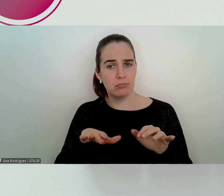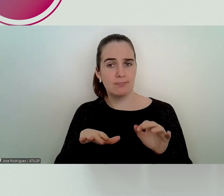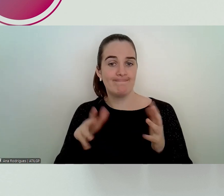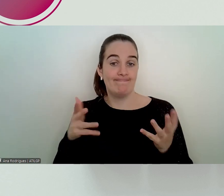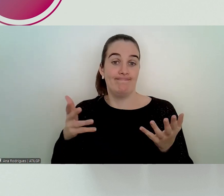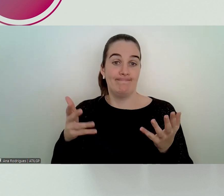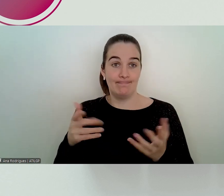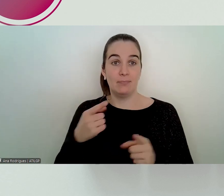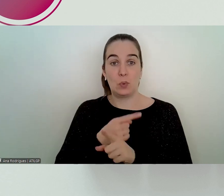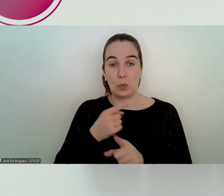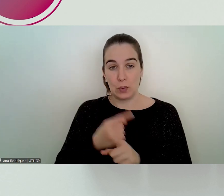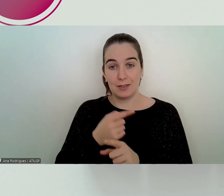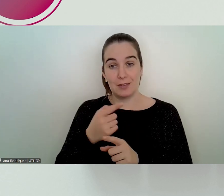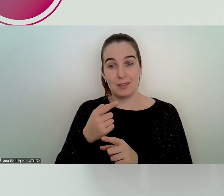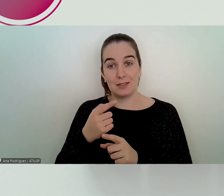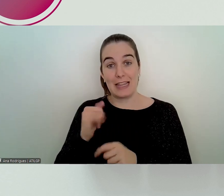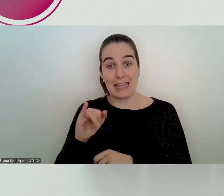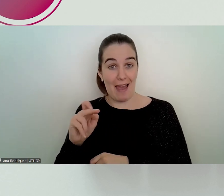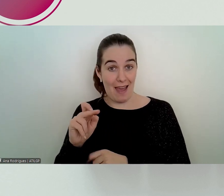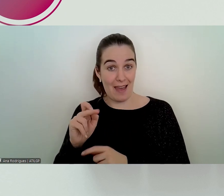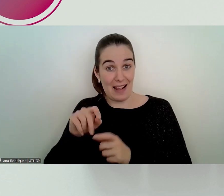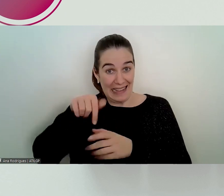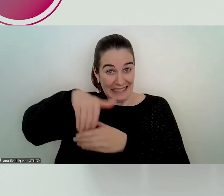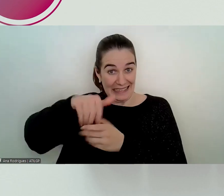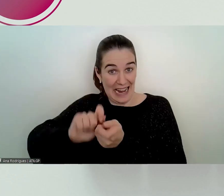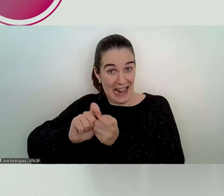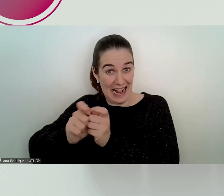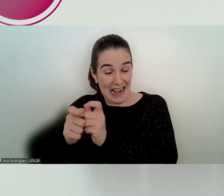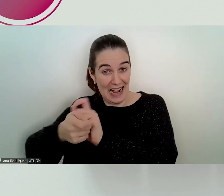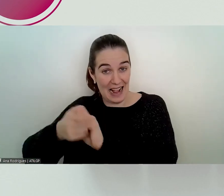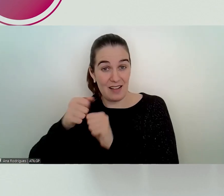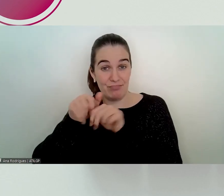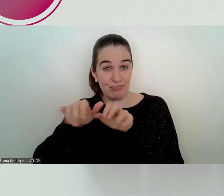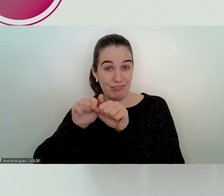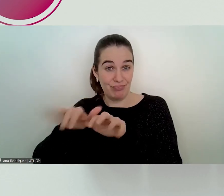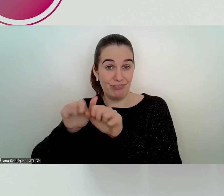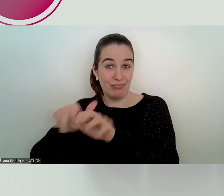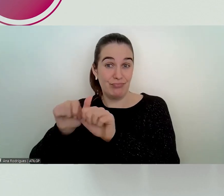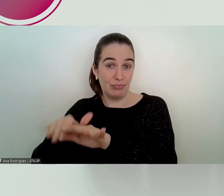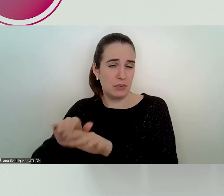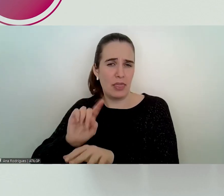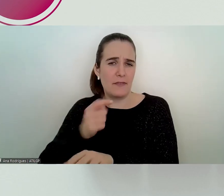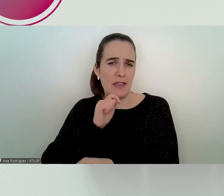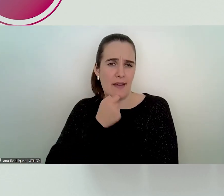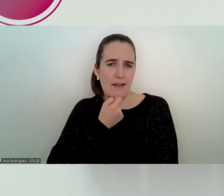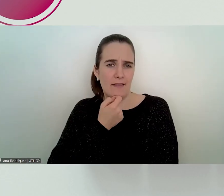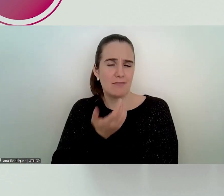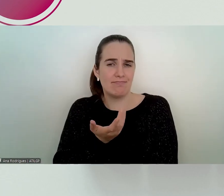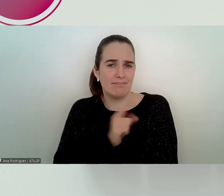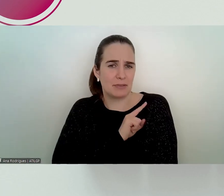são trabalhadas pela inteligência artificial, às vezes partilhadas pela inteligência artificial, quando deviam manter esse caráter